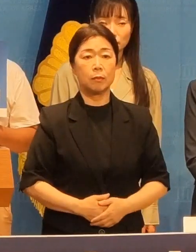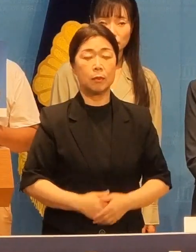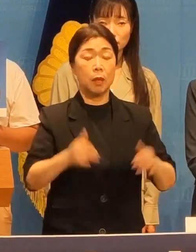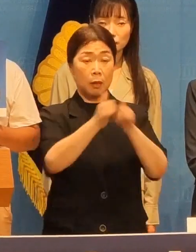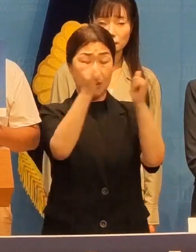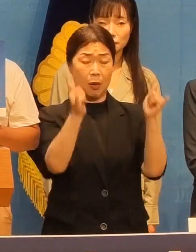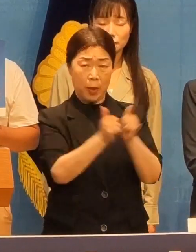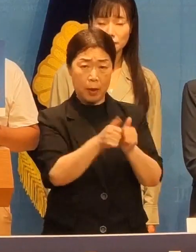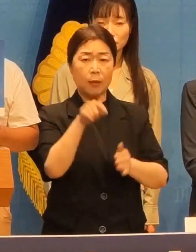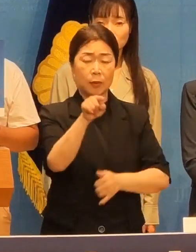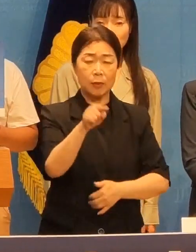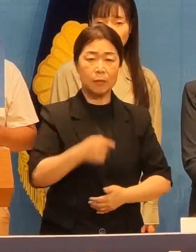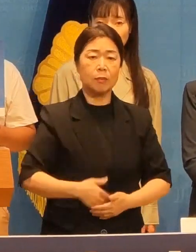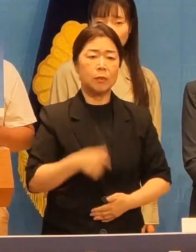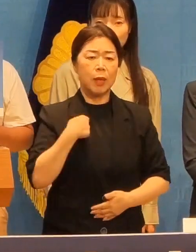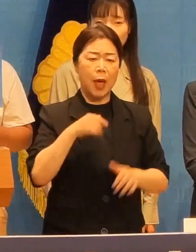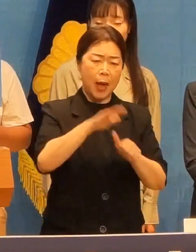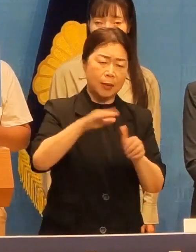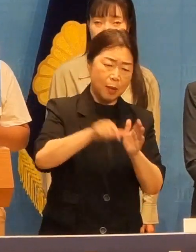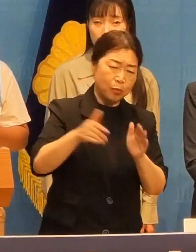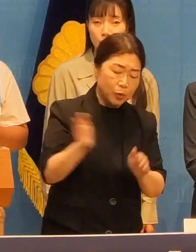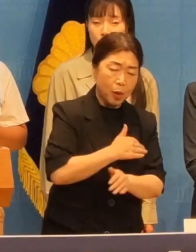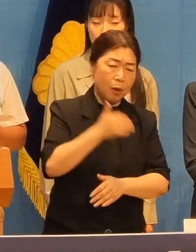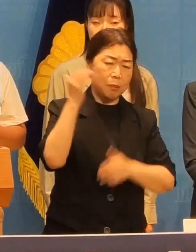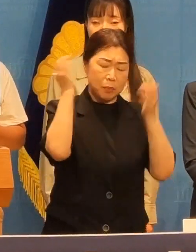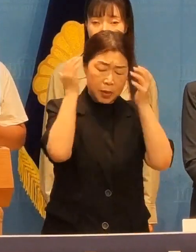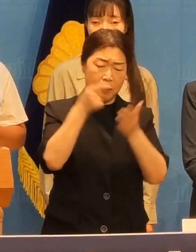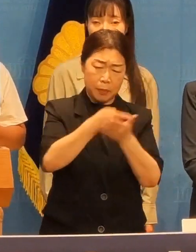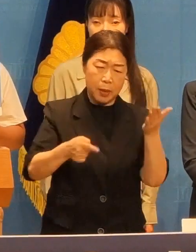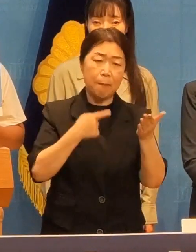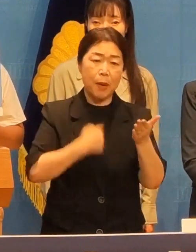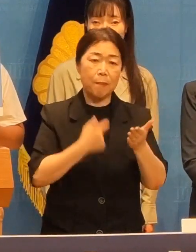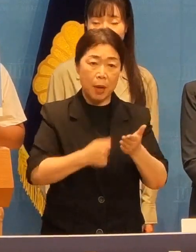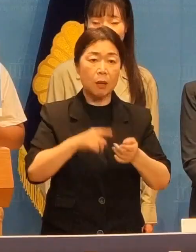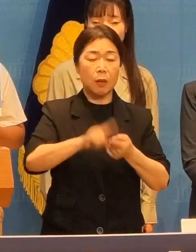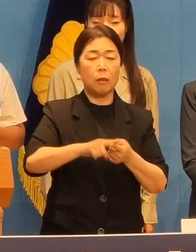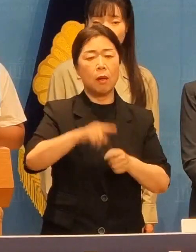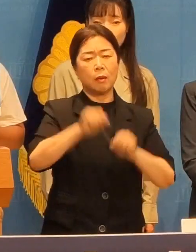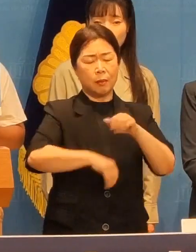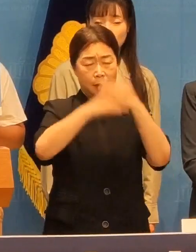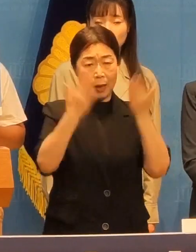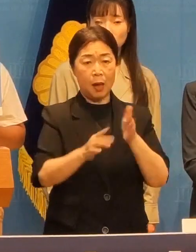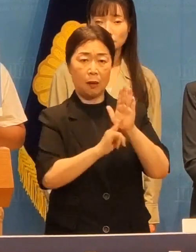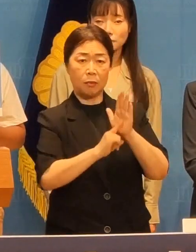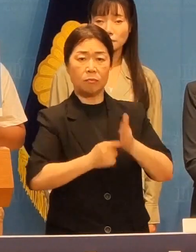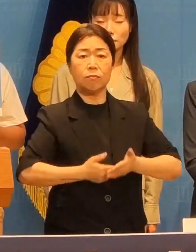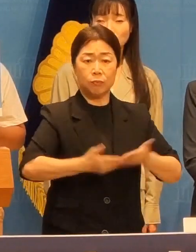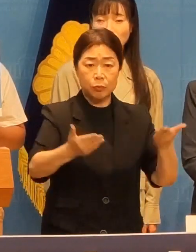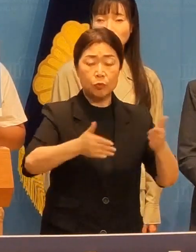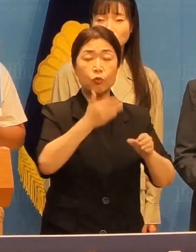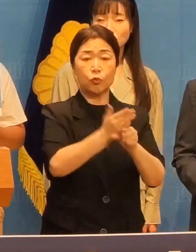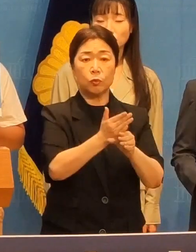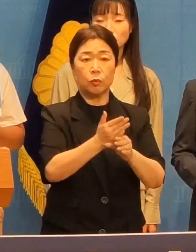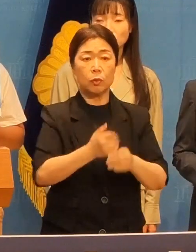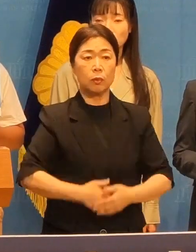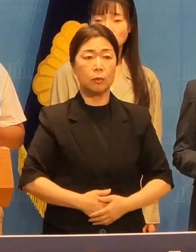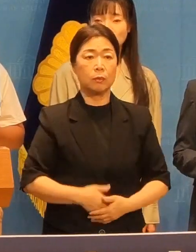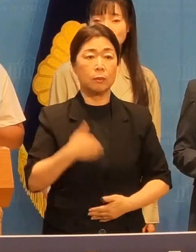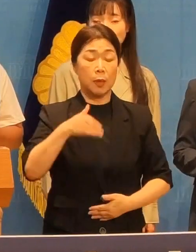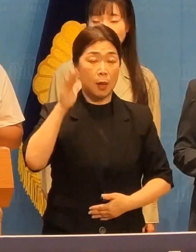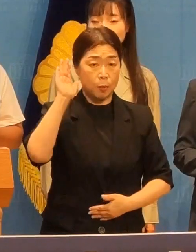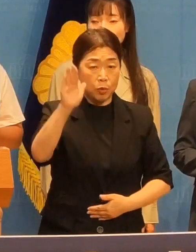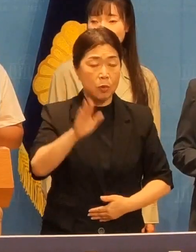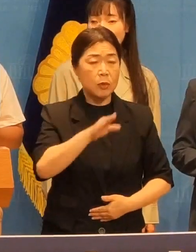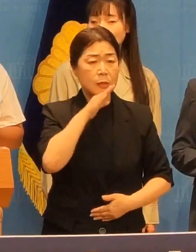향해 당당히 목소리를 낼 것입니다. 저희는 앞으로 진실화위원회에 우리